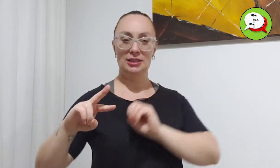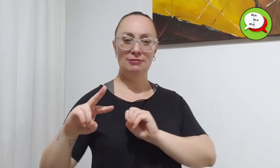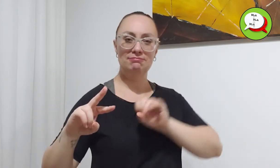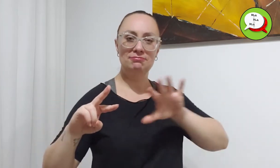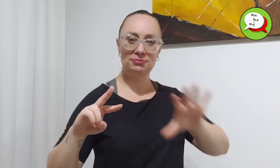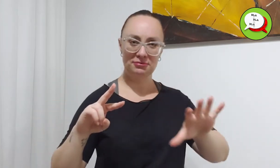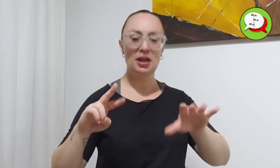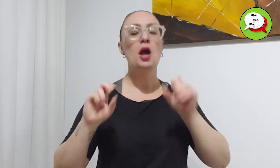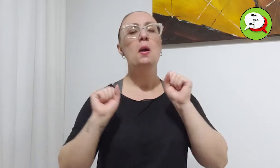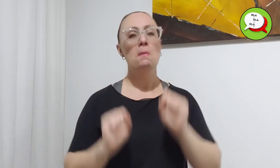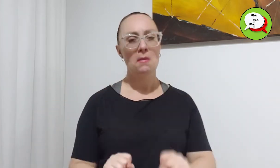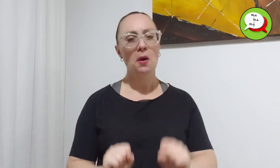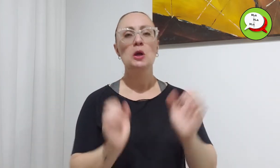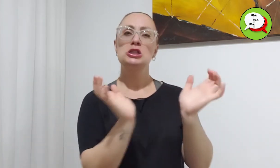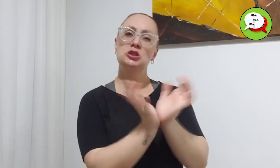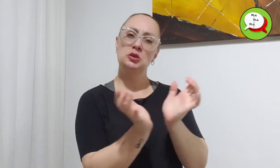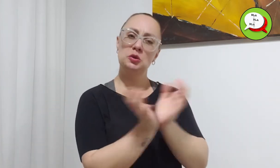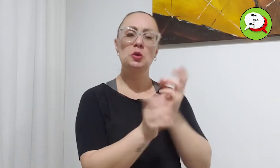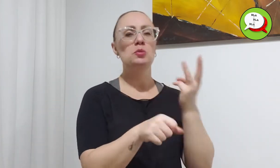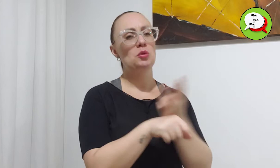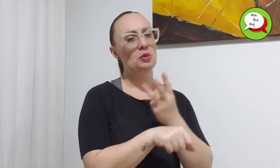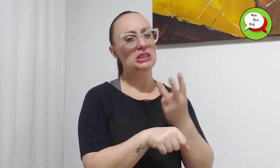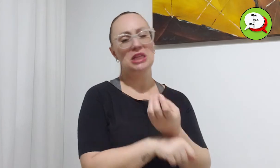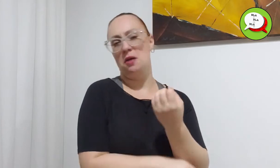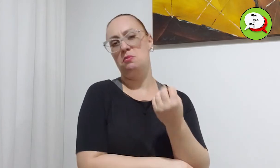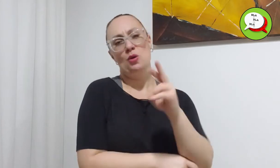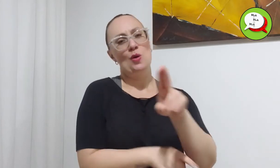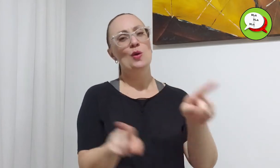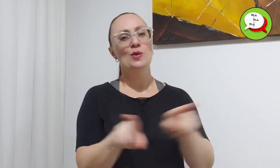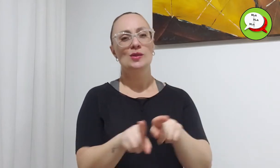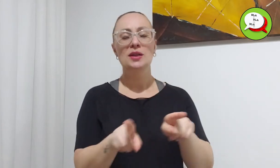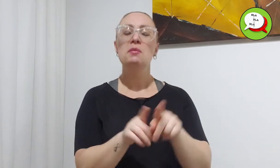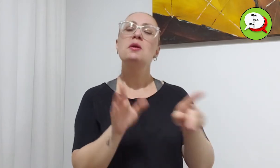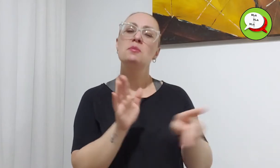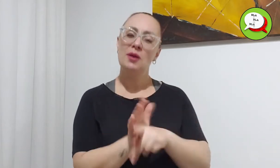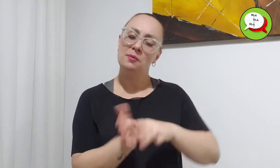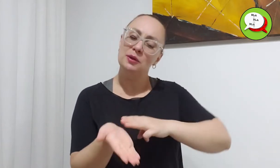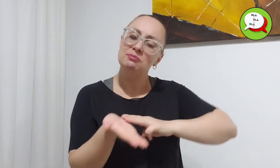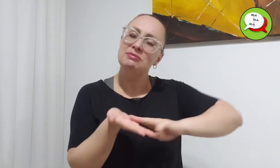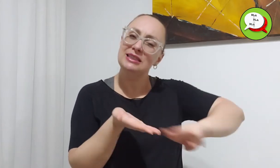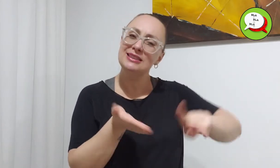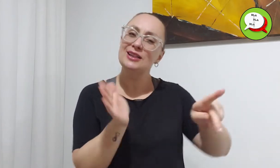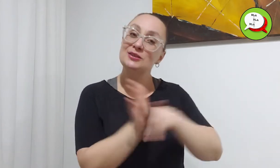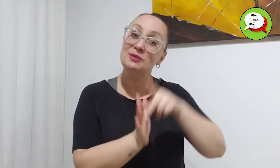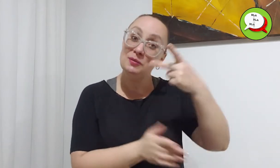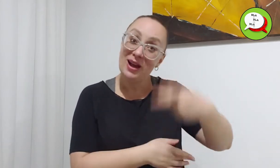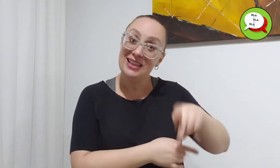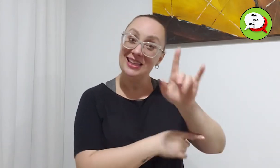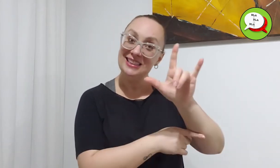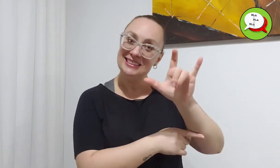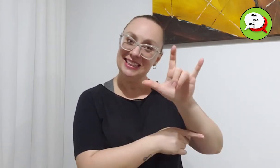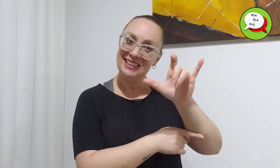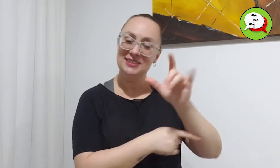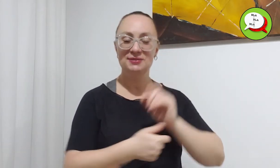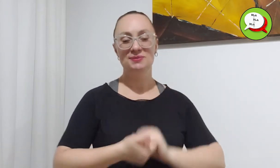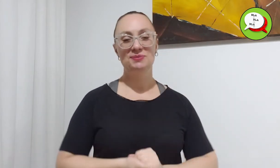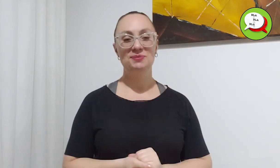pode enviar o link, pode ser num grupo do WhatsApp ou até mesmo pela mensagem do Instagram. Bom,